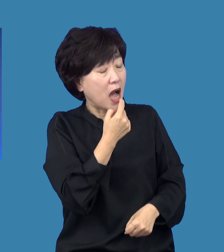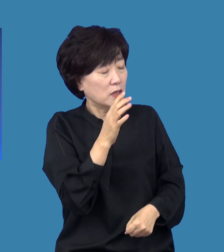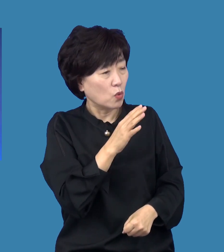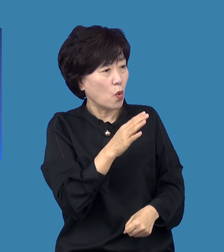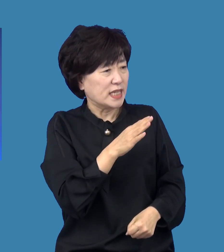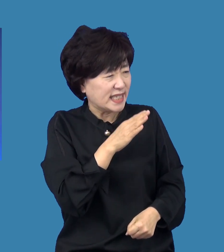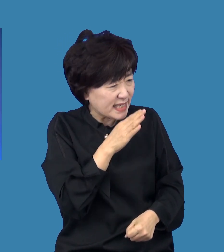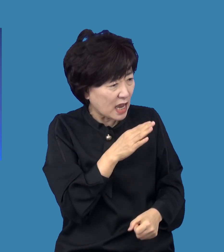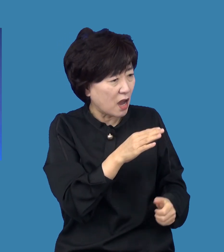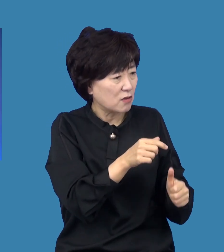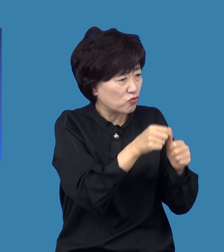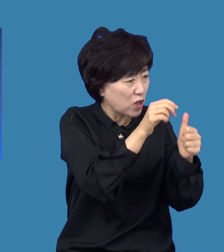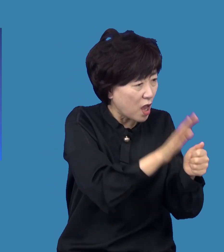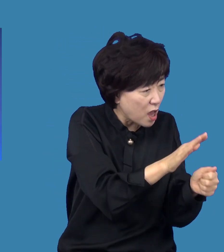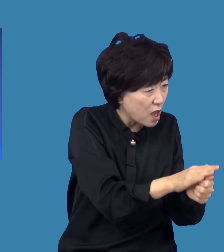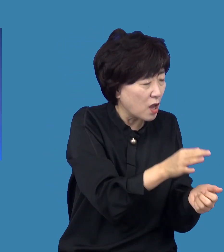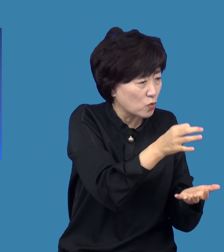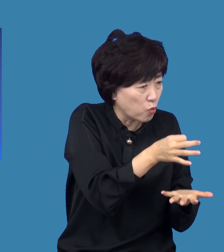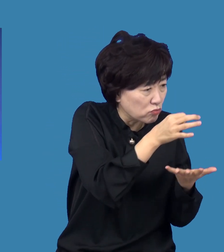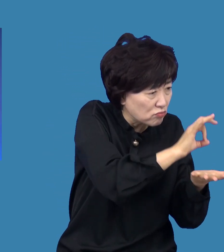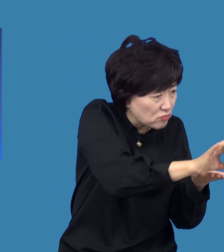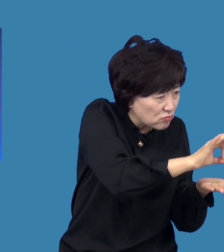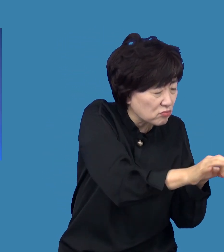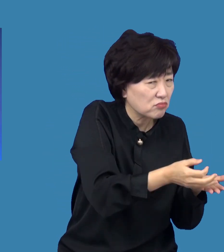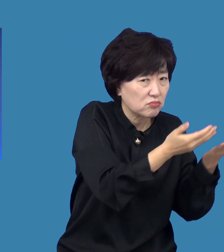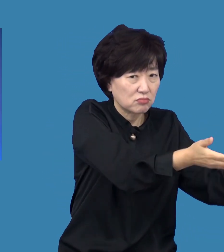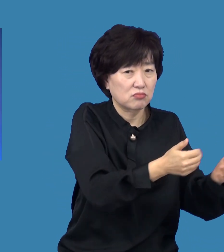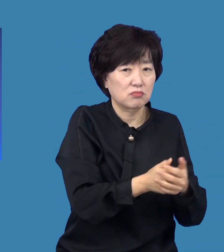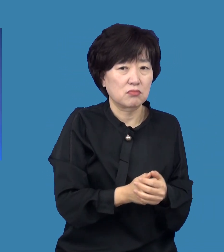뭡니까? 그것은 내가 가진 소유와 내가 가진 생명을 드리는